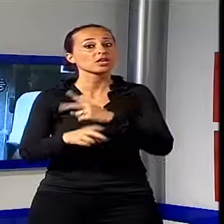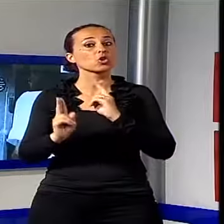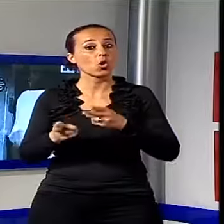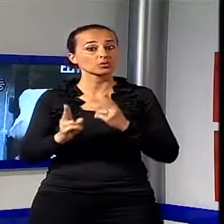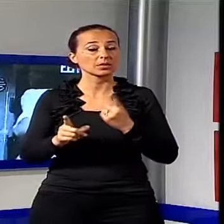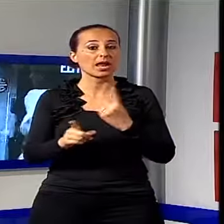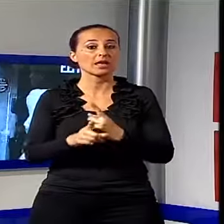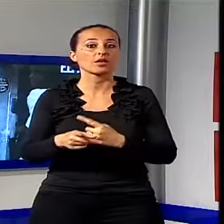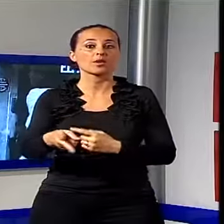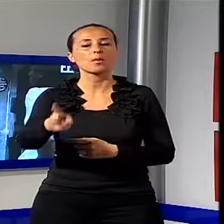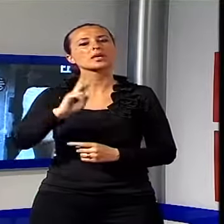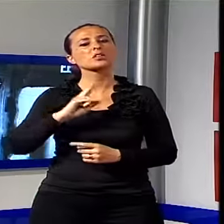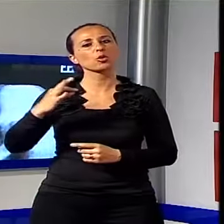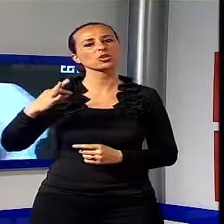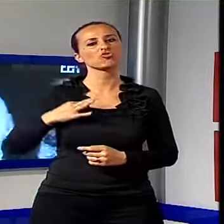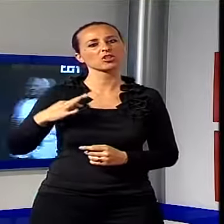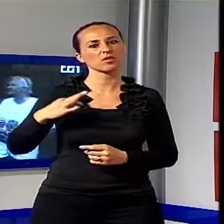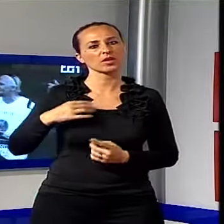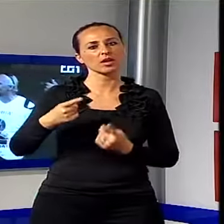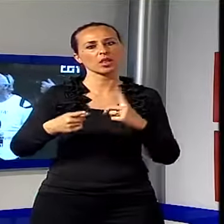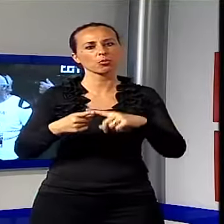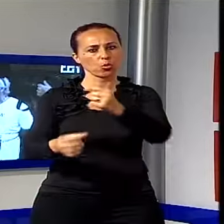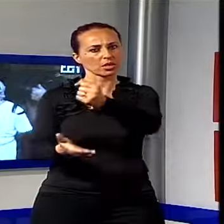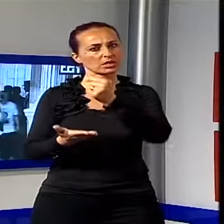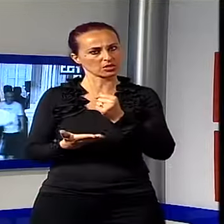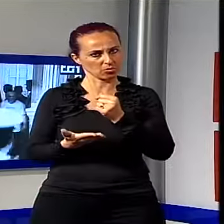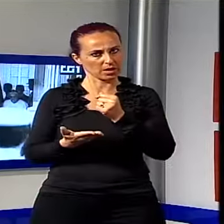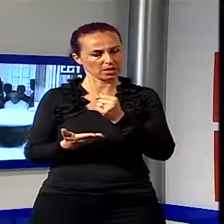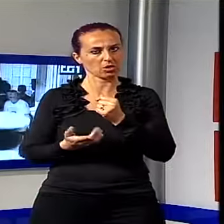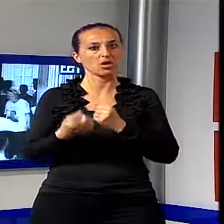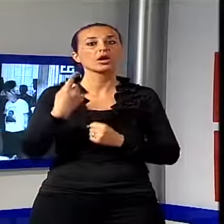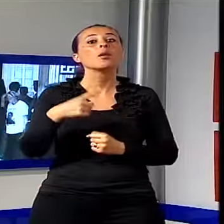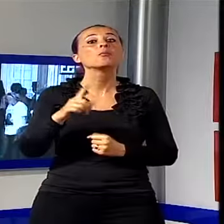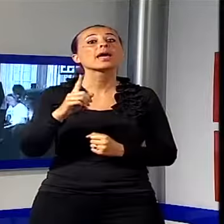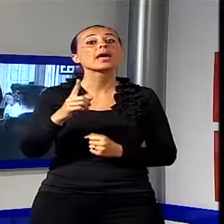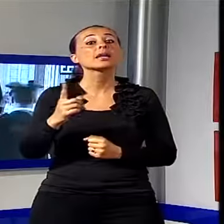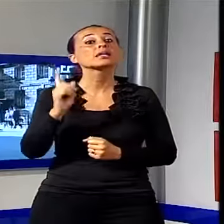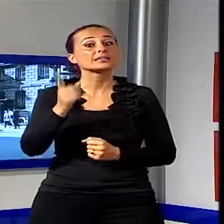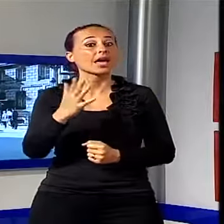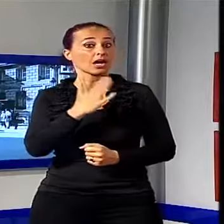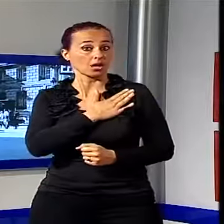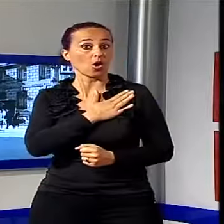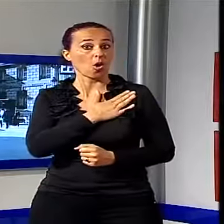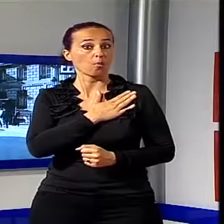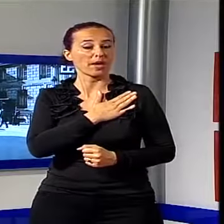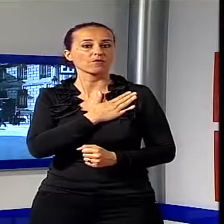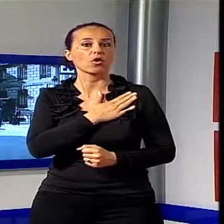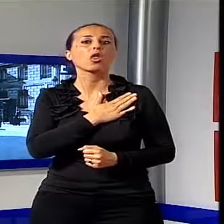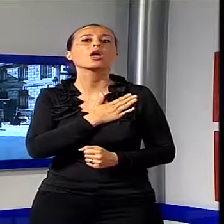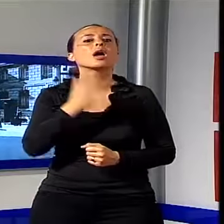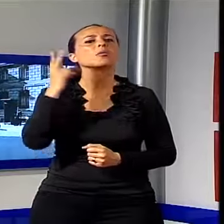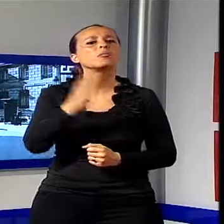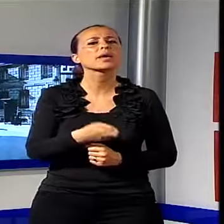punto di vista risarcitorio. In Francia la pena per i presunti responsabili della morte di Daniele Franceschi è di 5 anni.